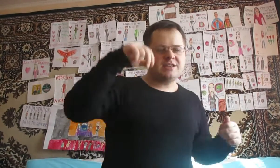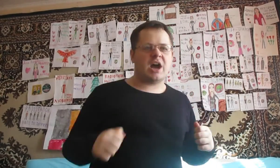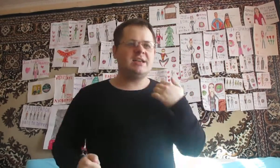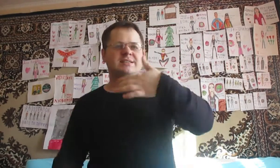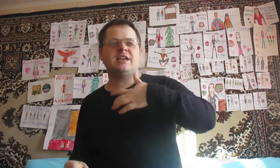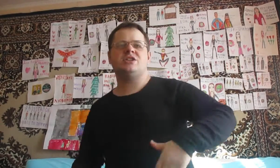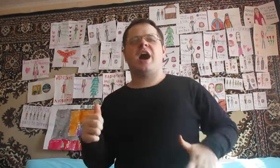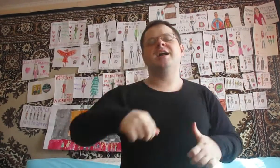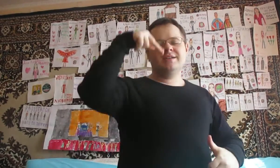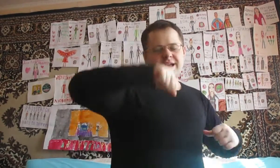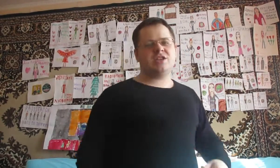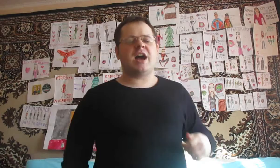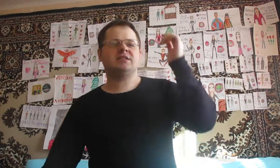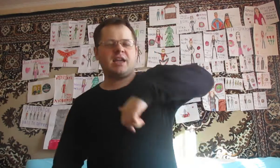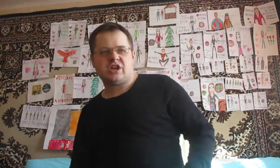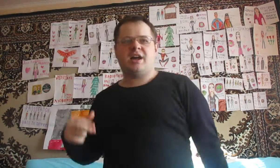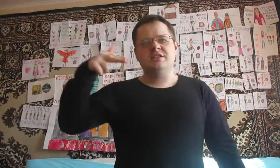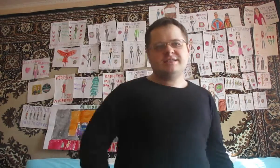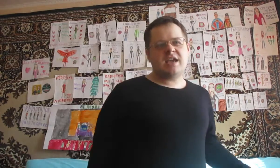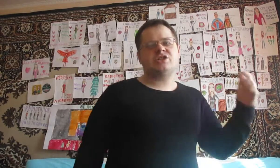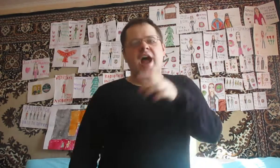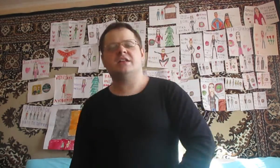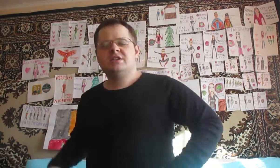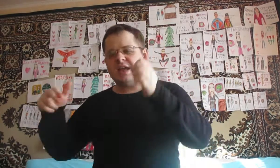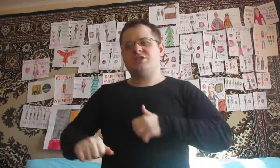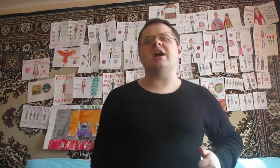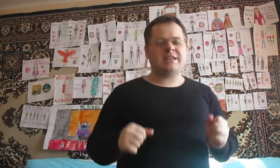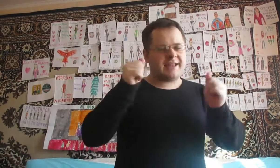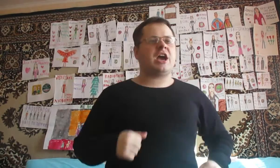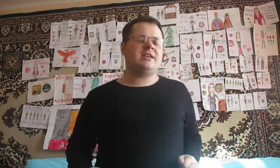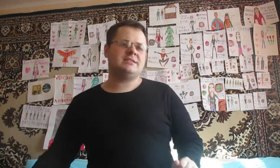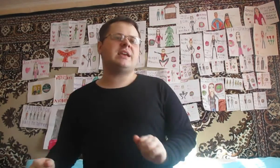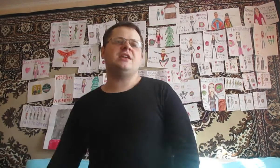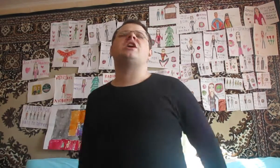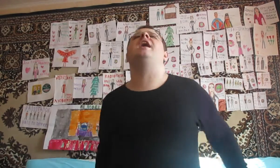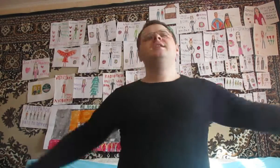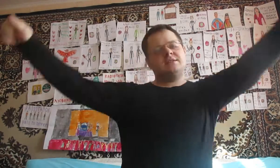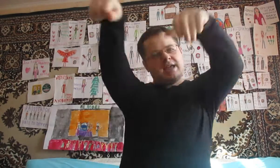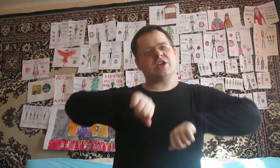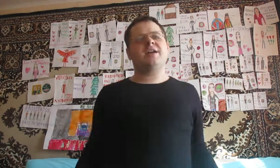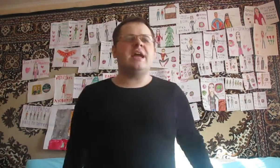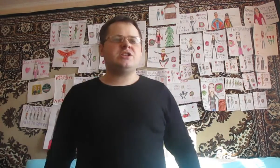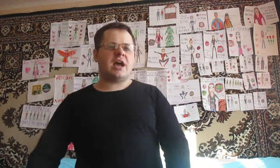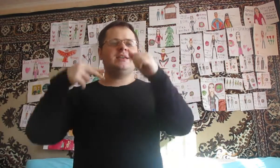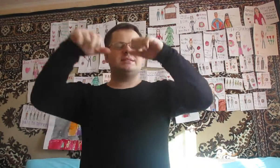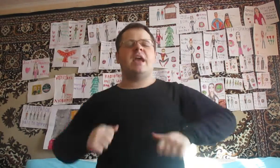danger is danger. Danger, danger is danger. Danger, danger is danger. Danger, danger is